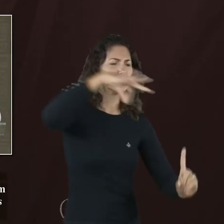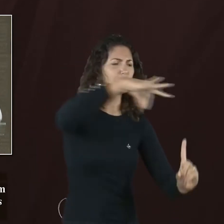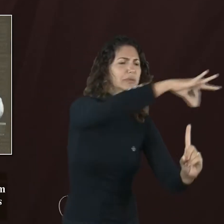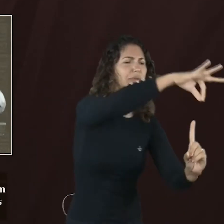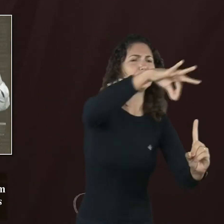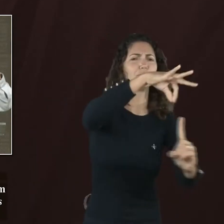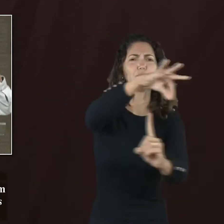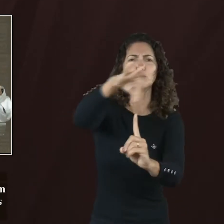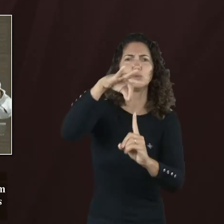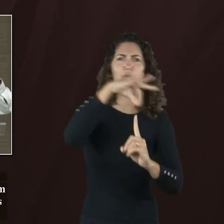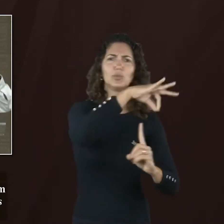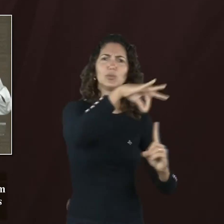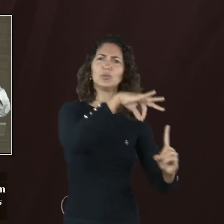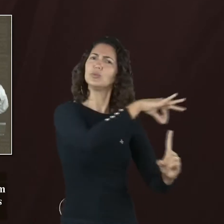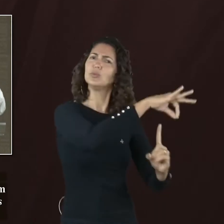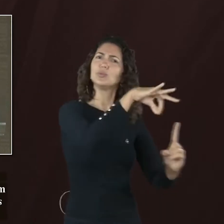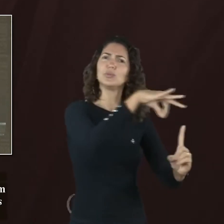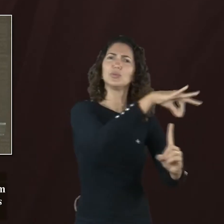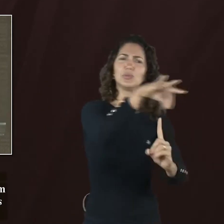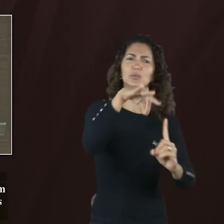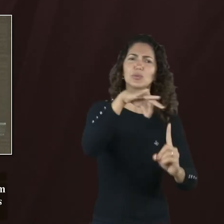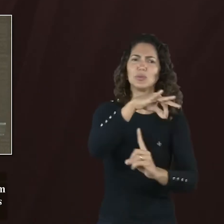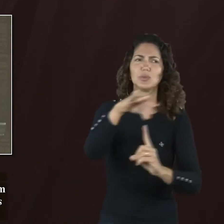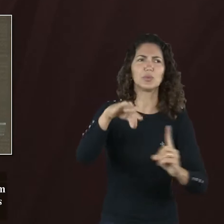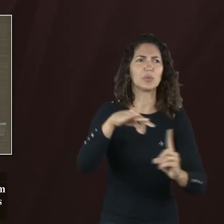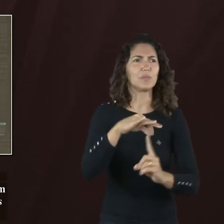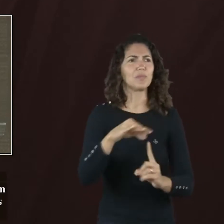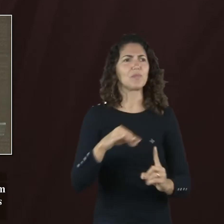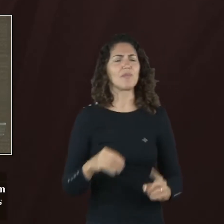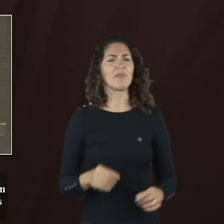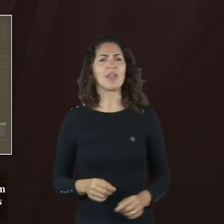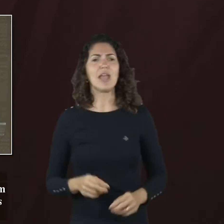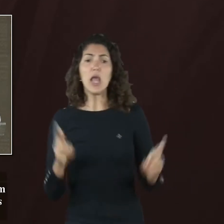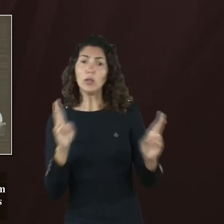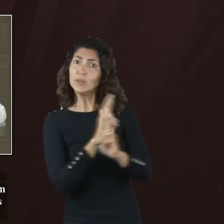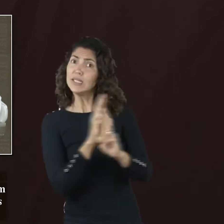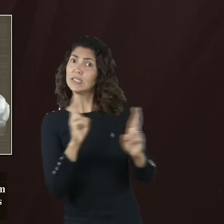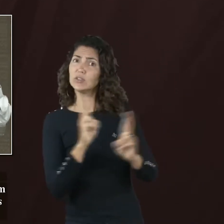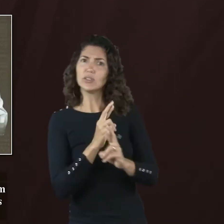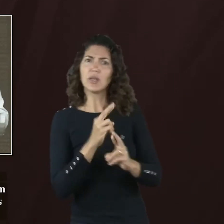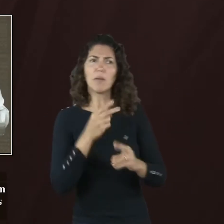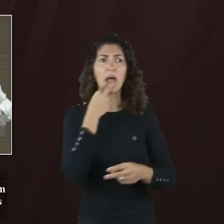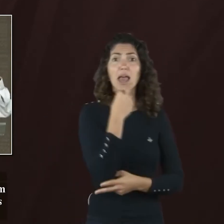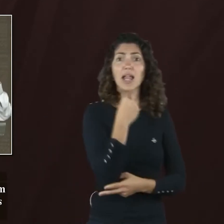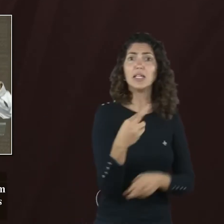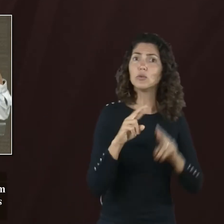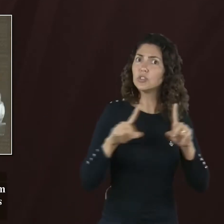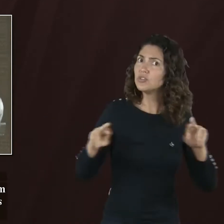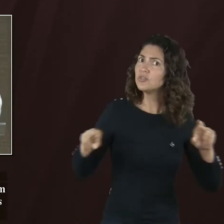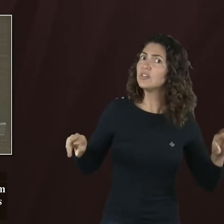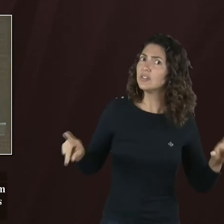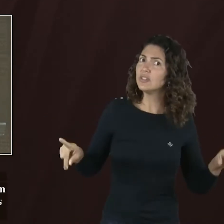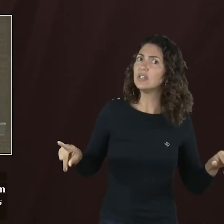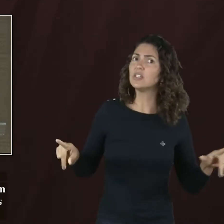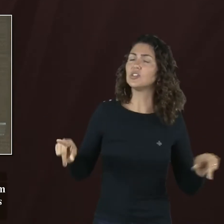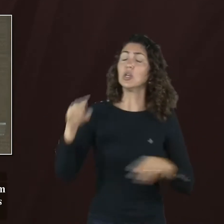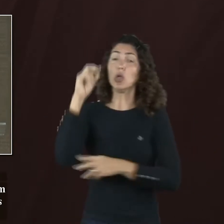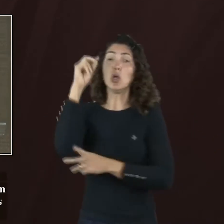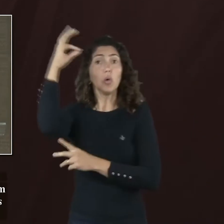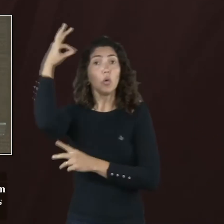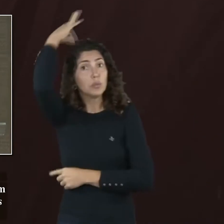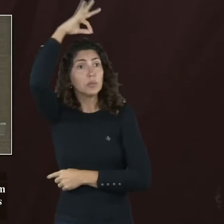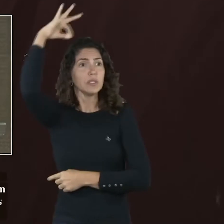e passaram a falar em outras línguas, e segundo o Espírito lhes concedia que